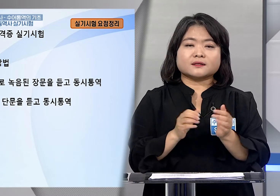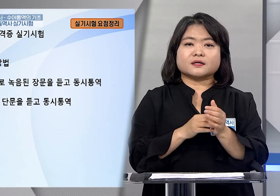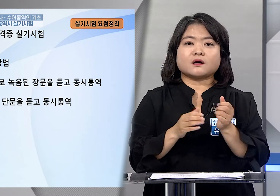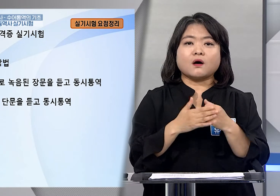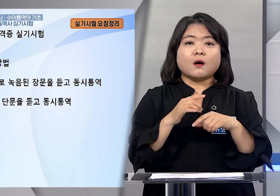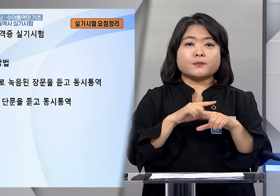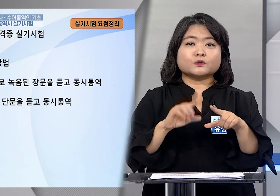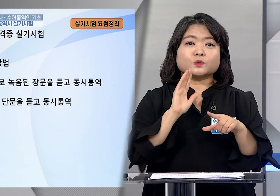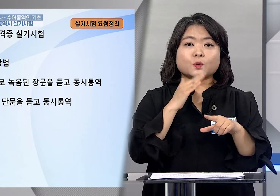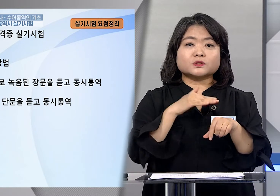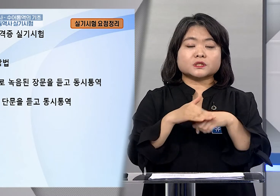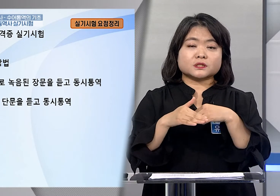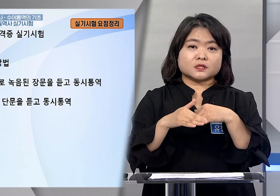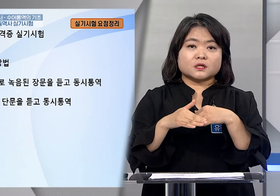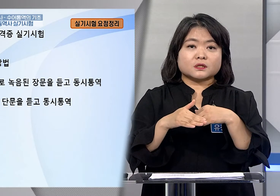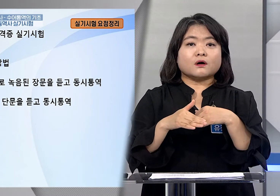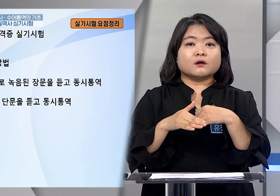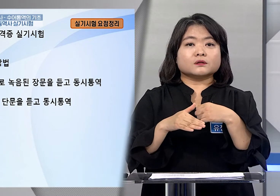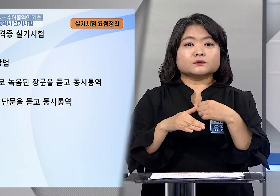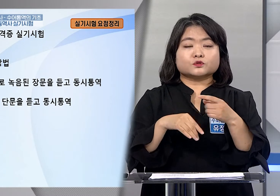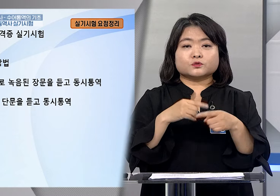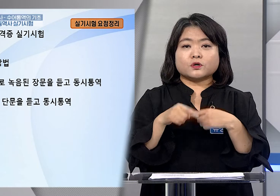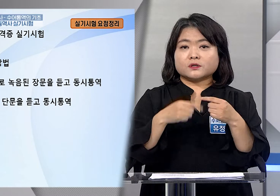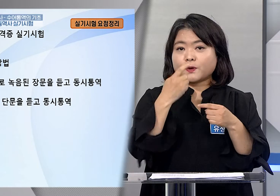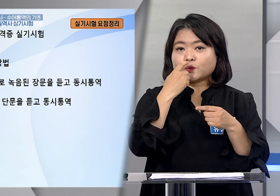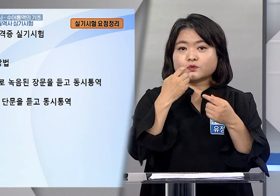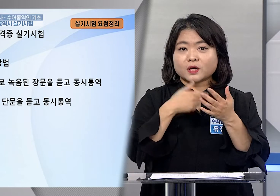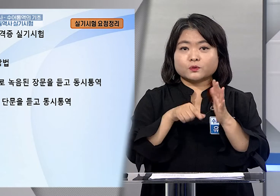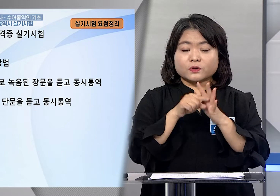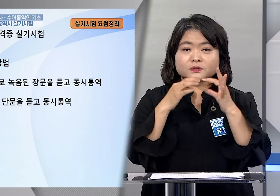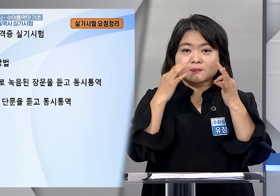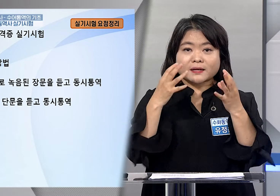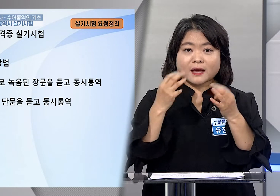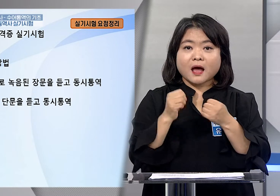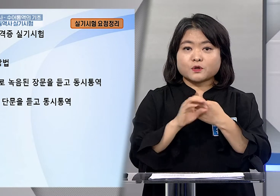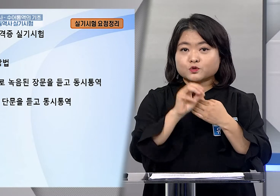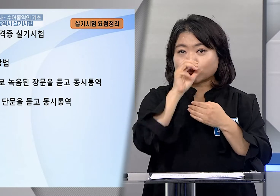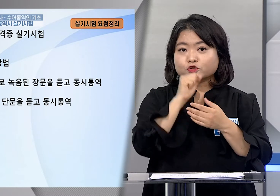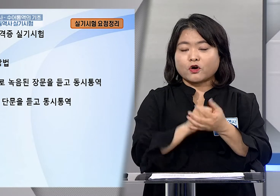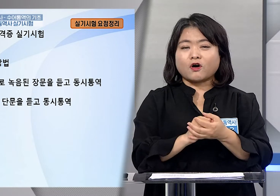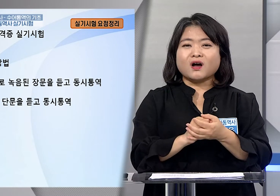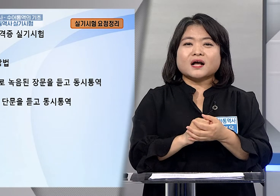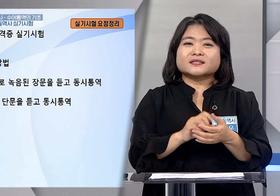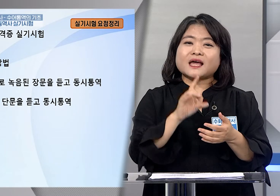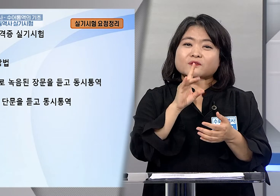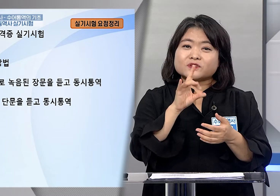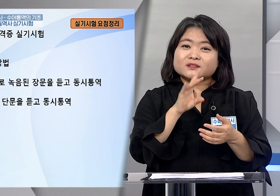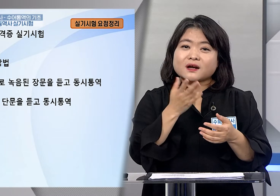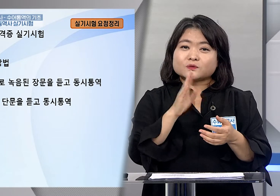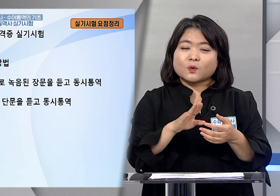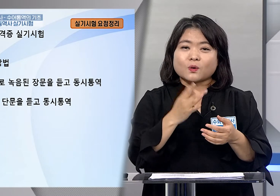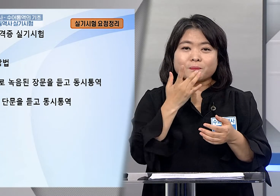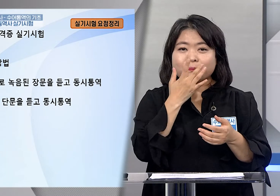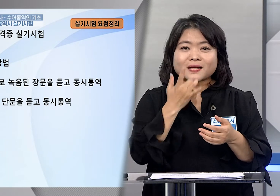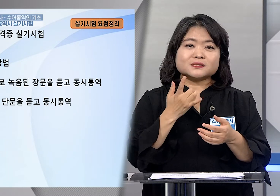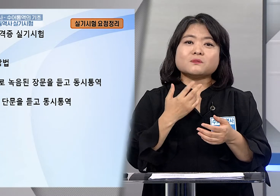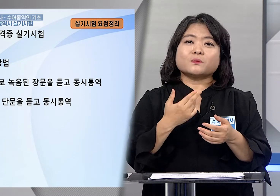그래서 평소 농식 수어를 배우기 위한 노력들을 많이 하면 좋고요. 그게 안 되더라도